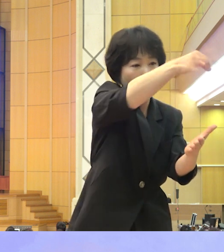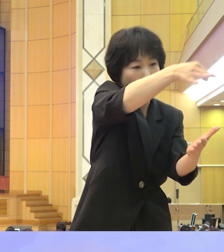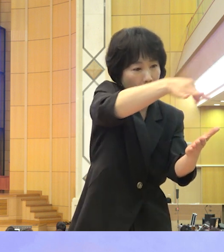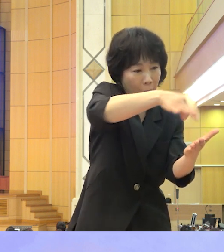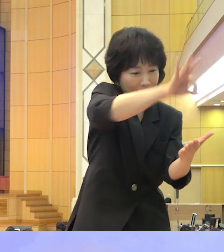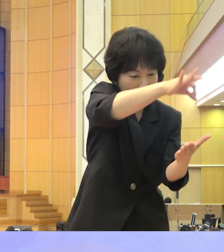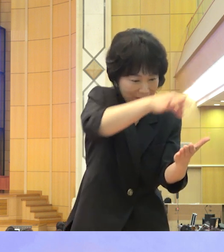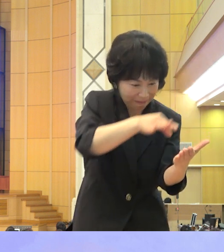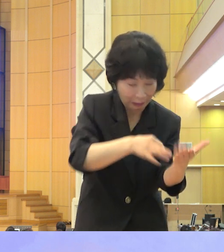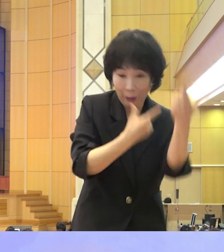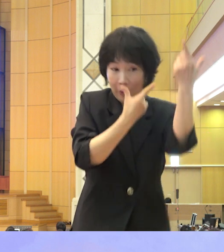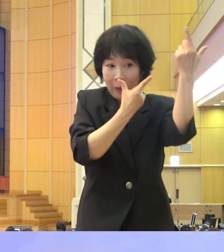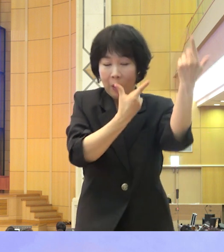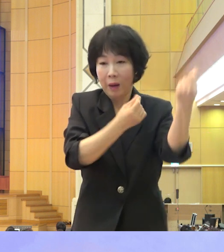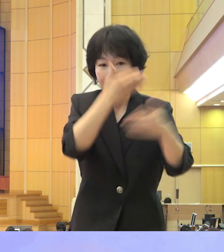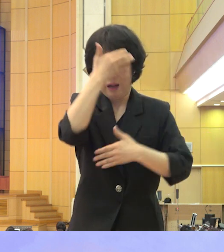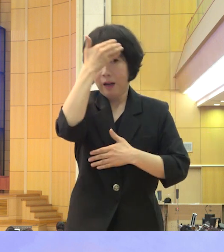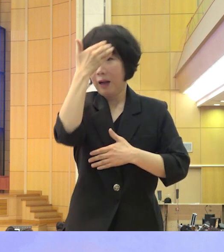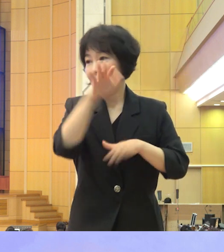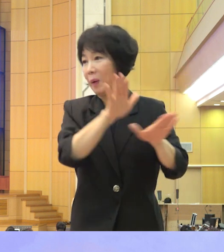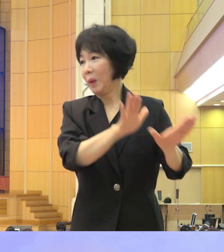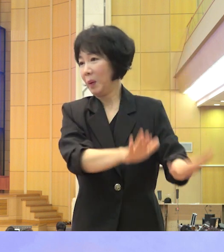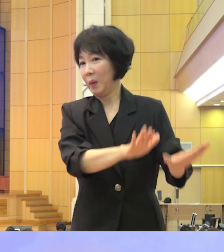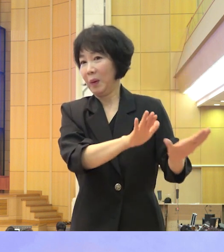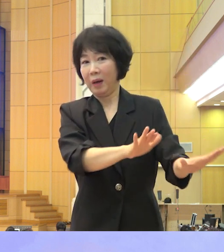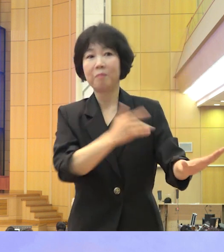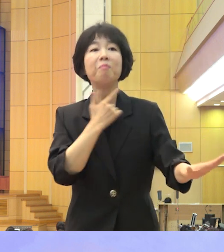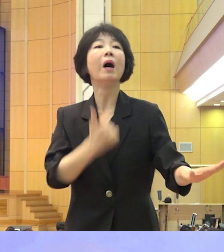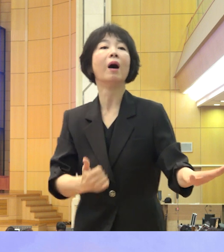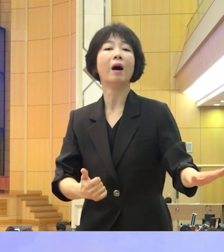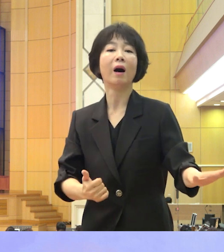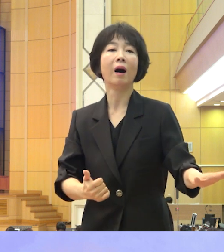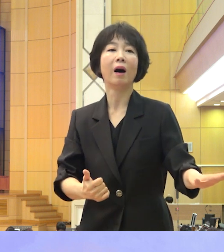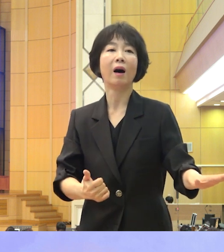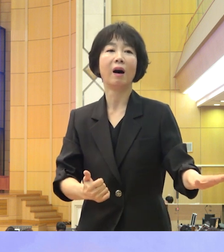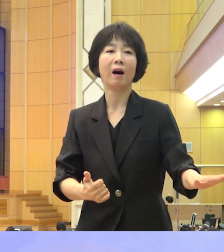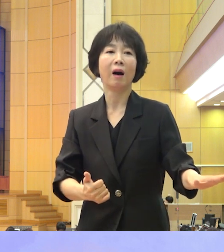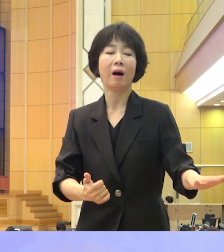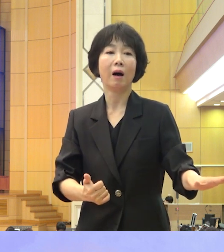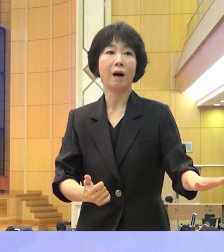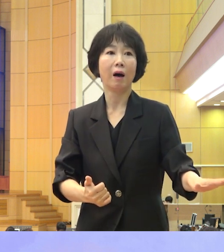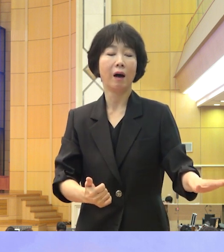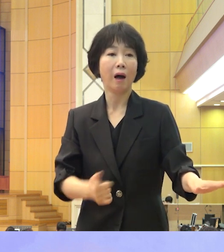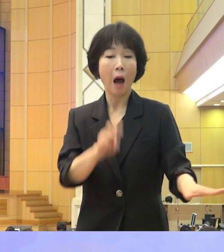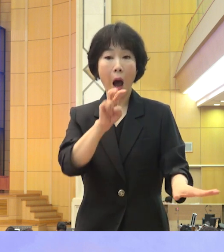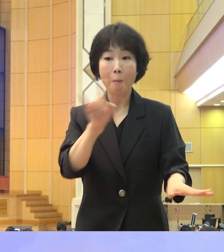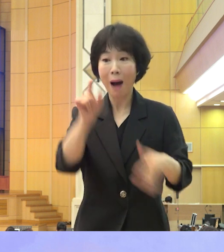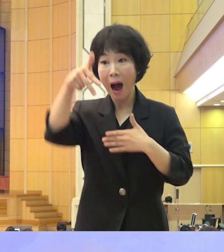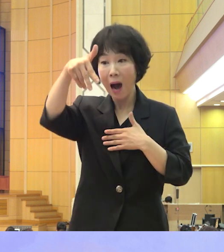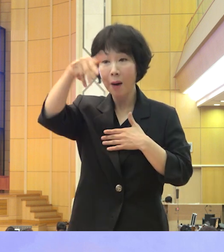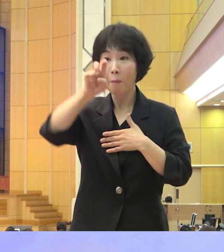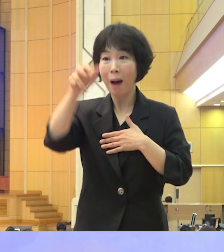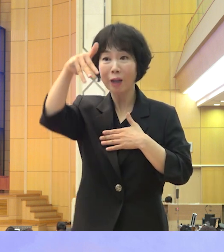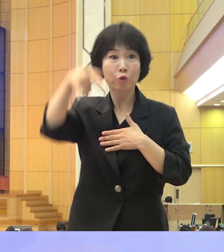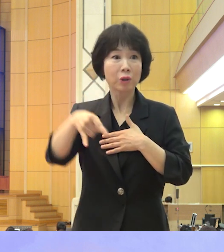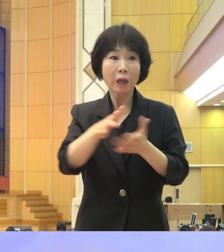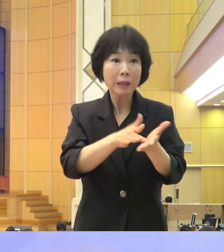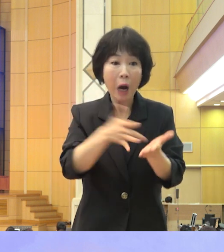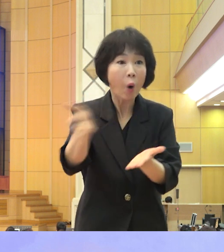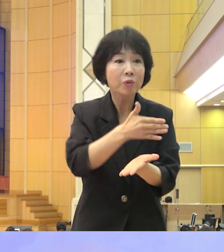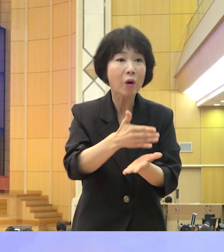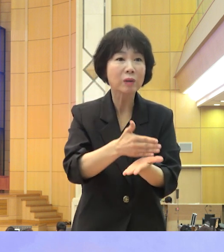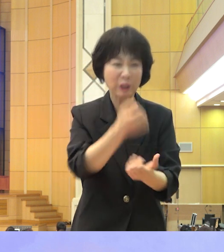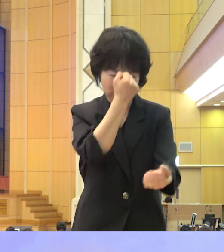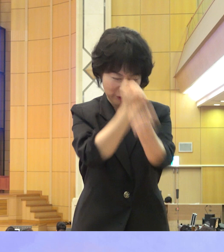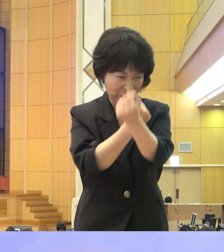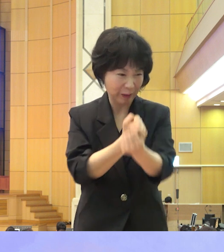딱. 그래서 그때 당시에 꼬매서 이렇게 딱딱 해놓고, 그리고 그냥 겉에도 뭐 예쁘게 좀 잘 꼬매면 좋지만